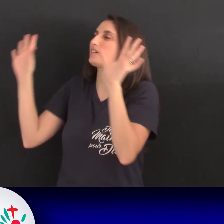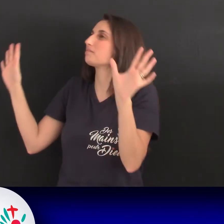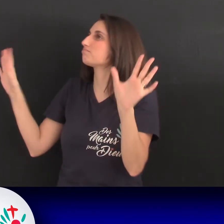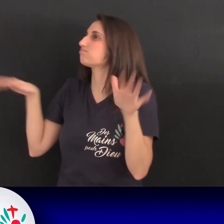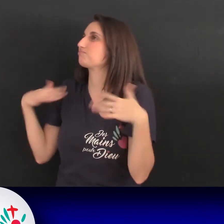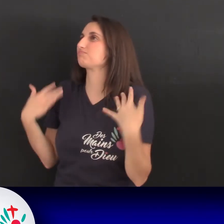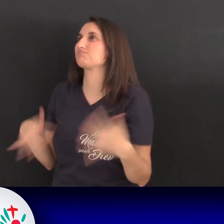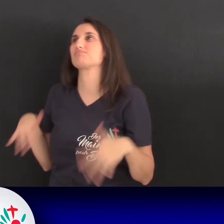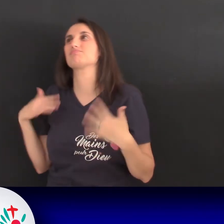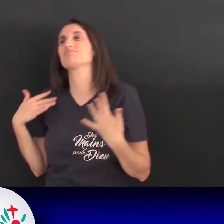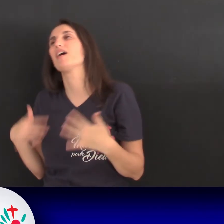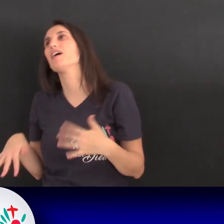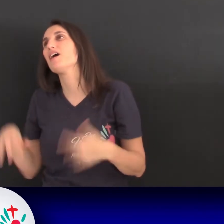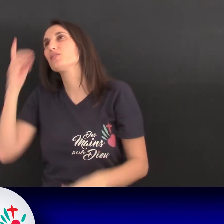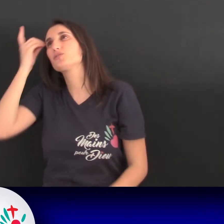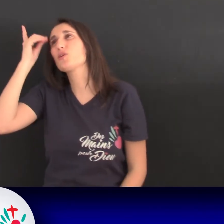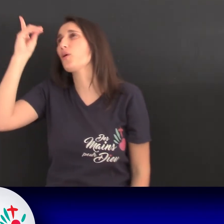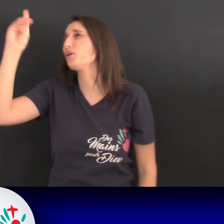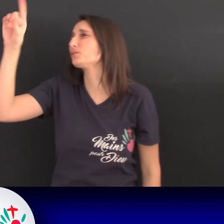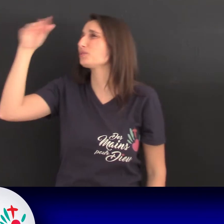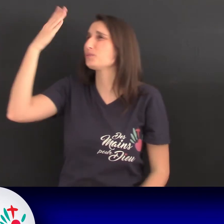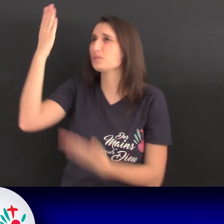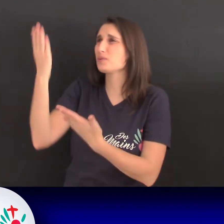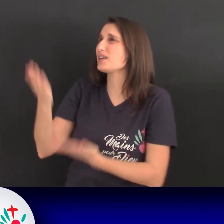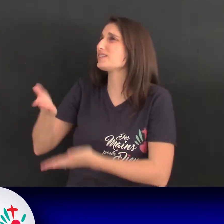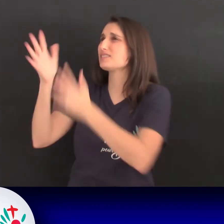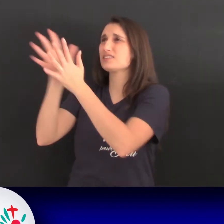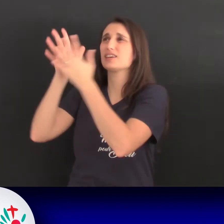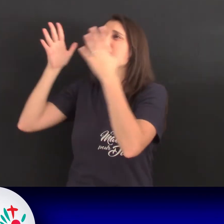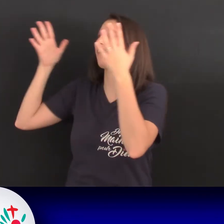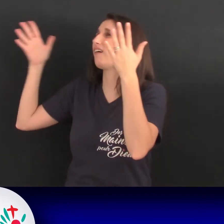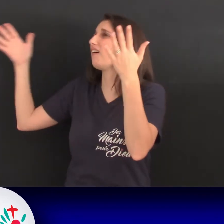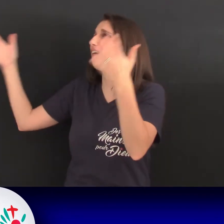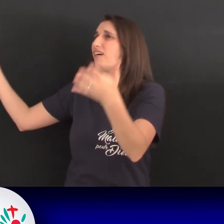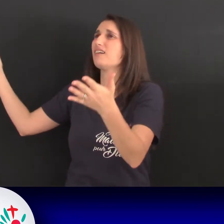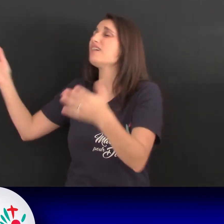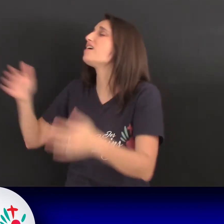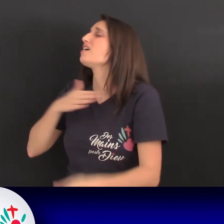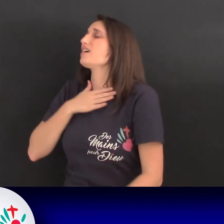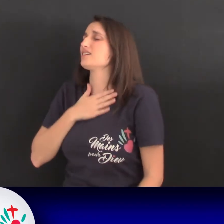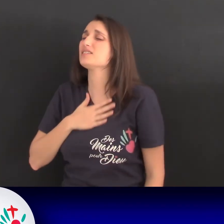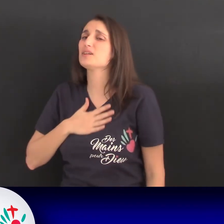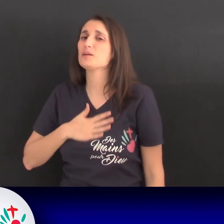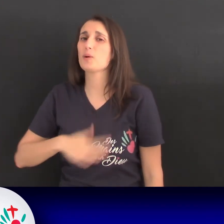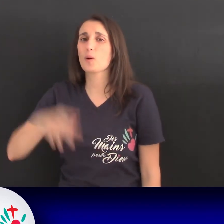admirable. Dieu, tu es si grand